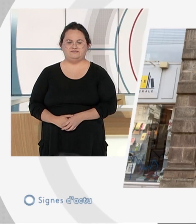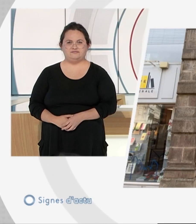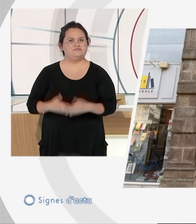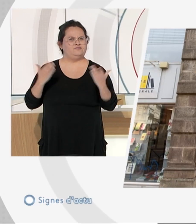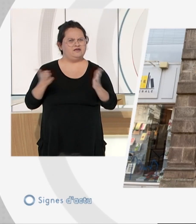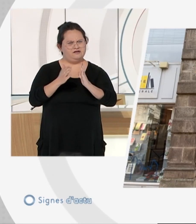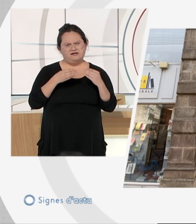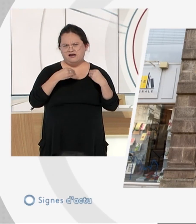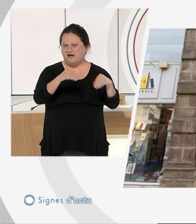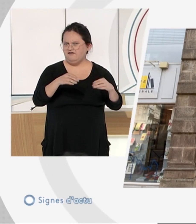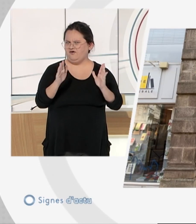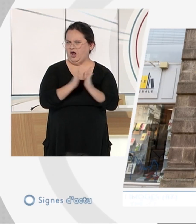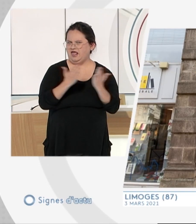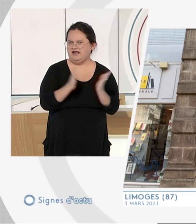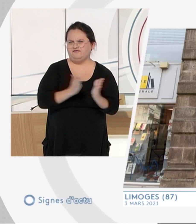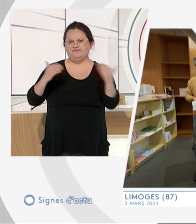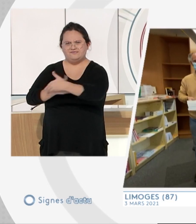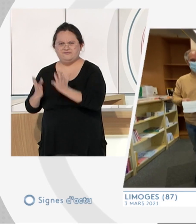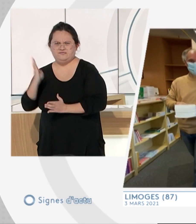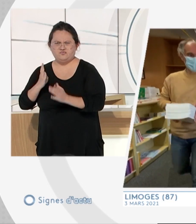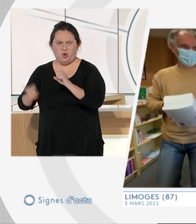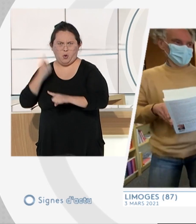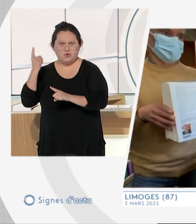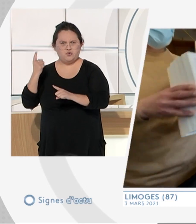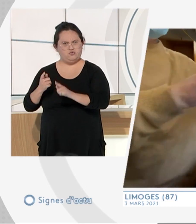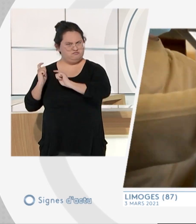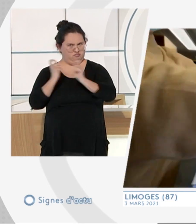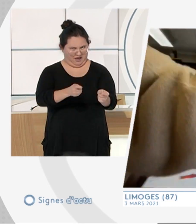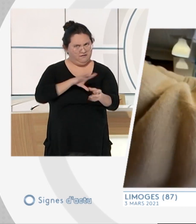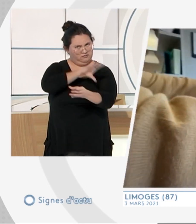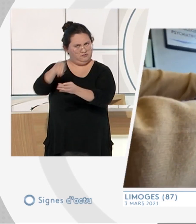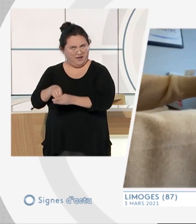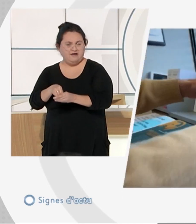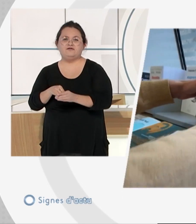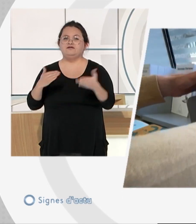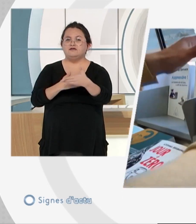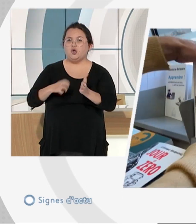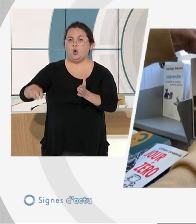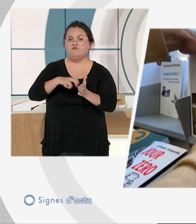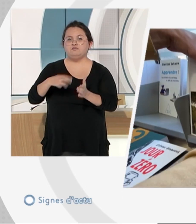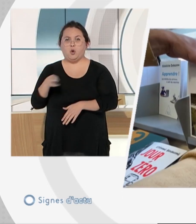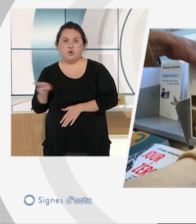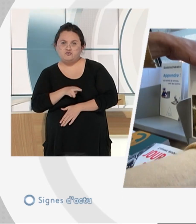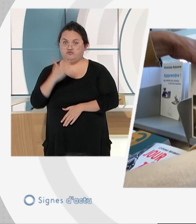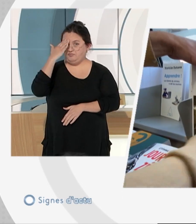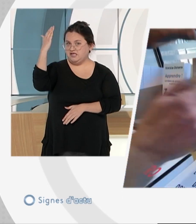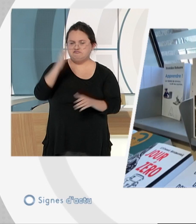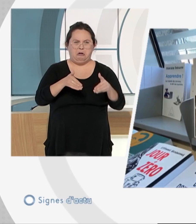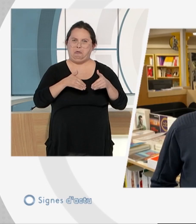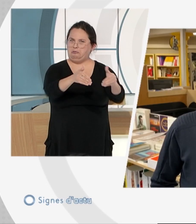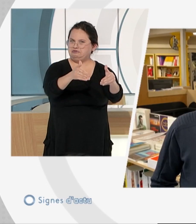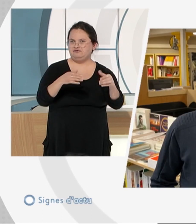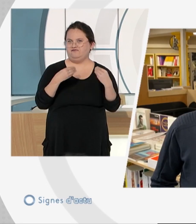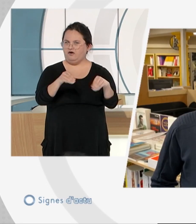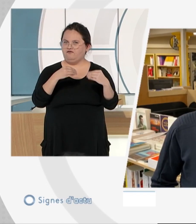Les librairies sont désormais classées parmi les commerces essentiels. Elles pourront donc rester ouvertes en cas de nouveau confinement. On a enfin